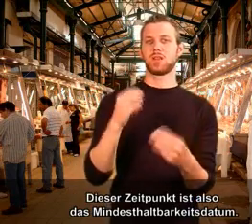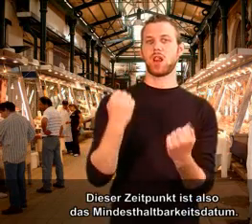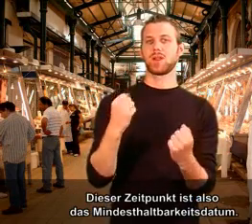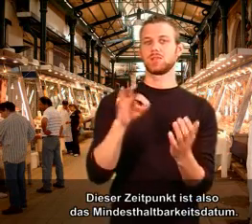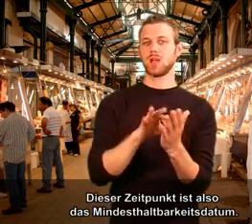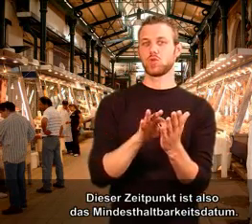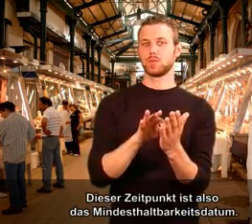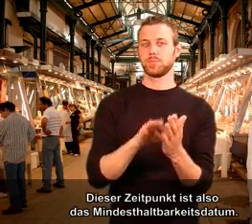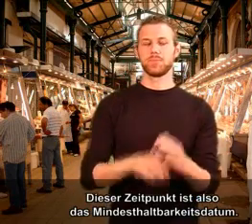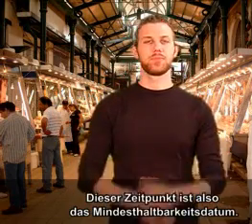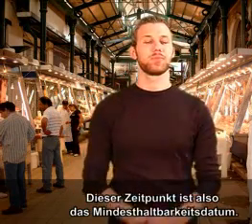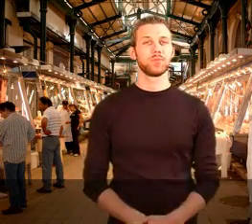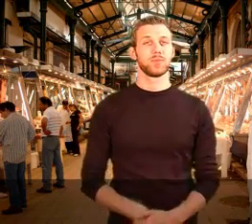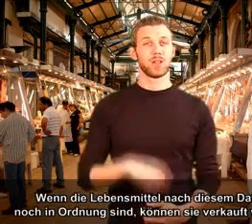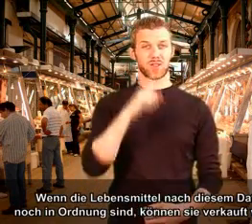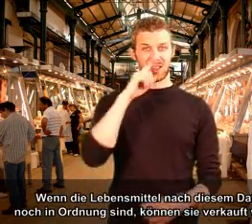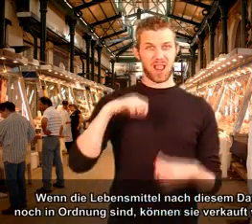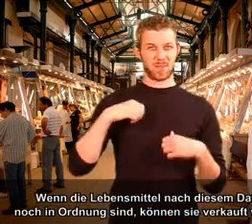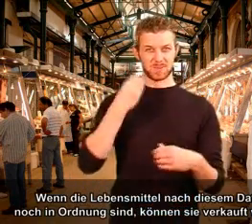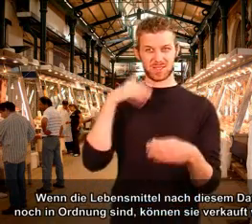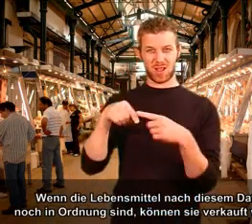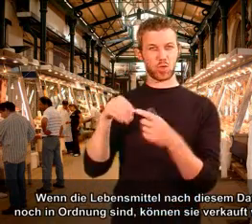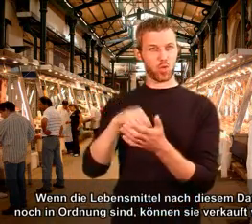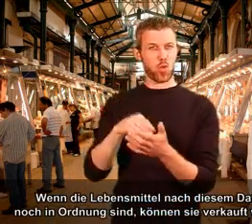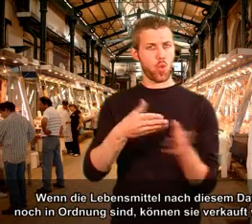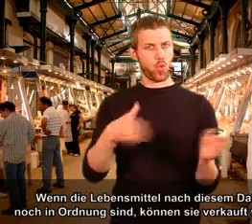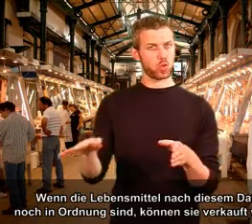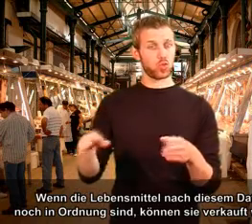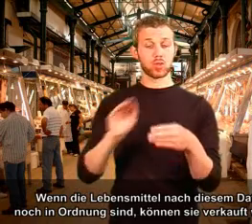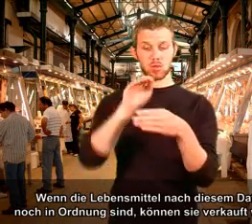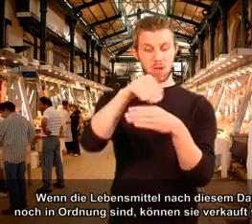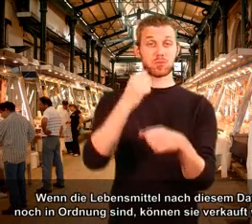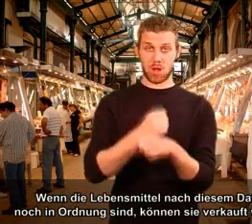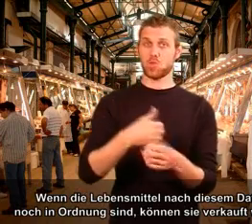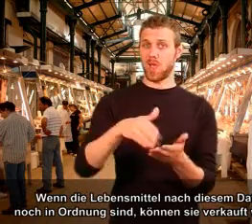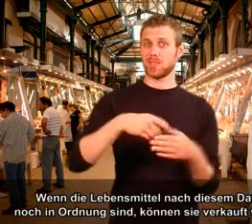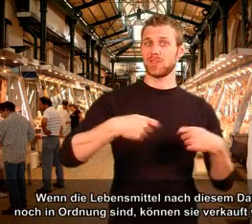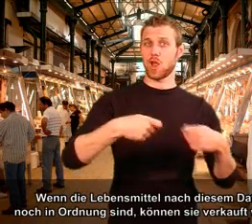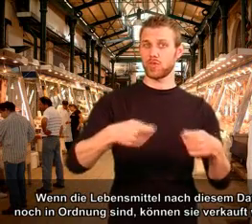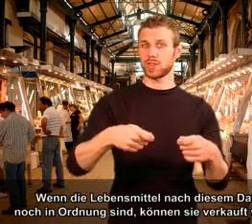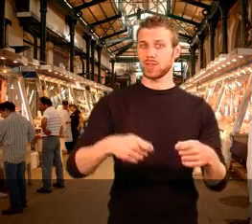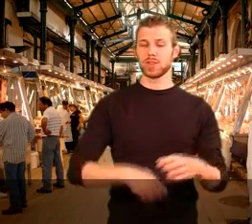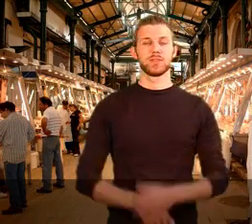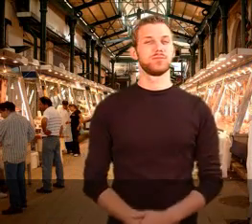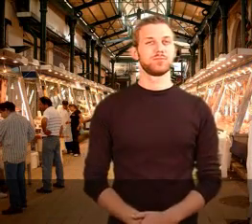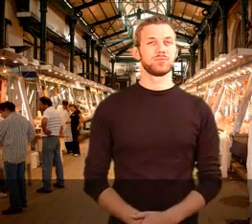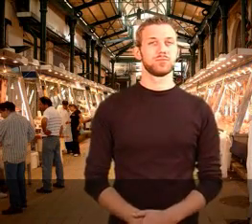Zeitpunkt ist also das Mindesthaltbarkeitsdatum. Wenn die Lebensmittel nach diesem Datum noch in Ordnung sind, können sie verkauft werden.